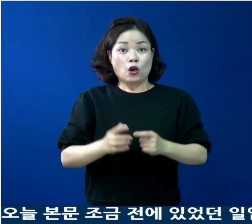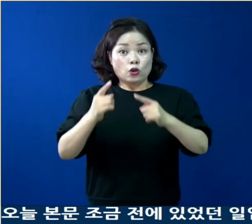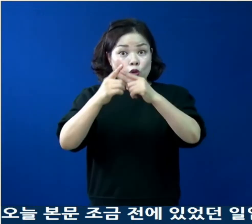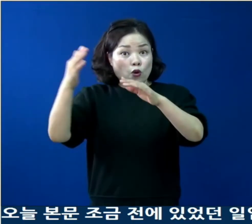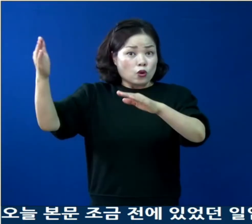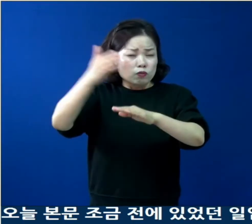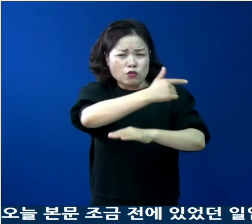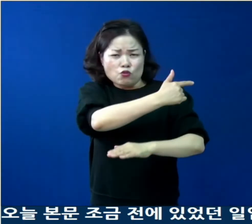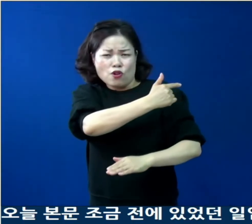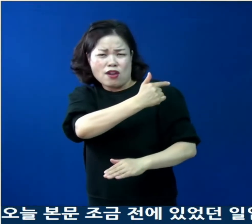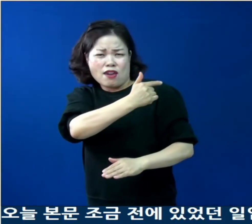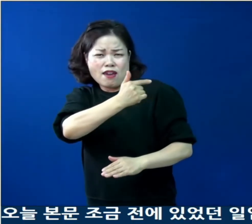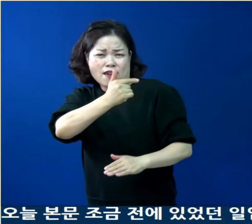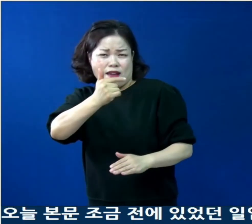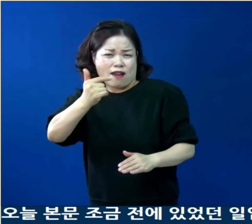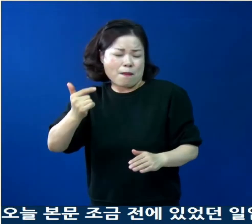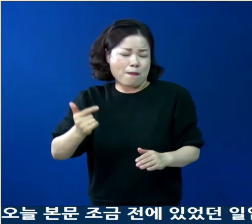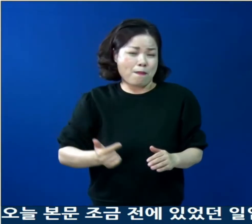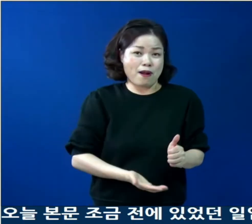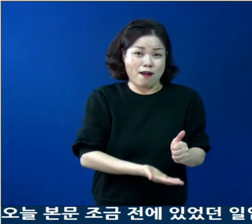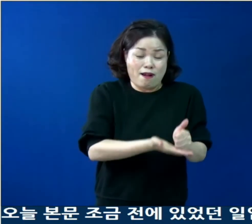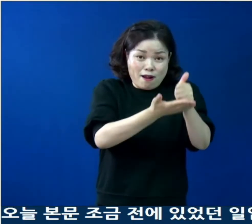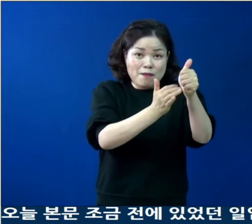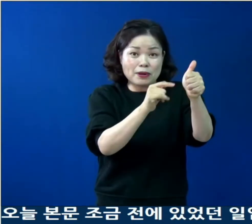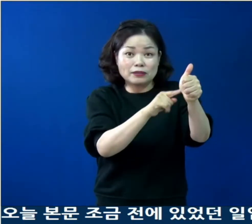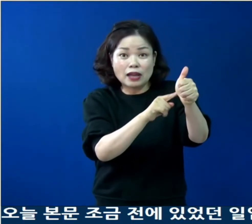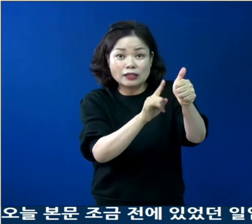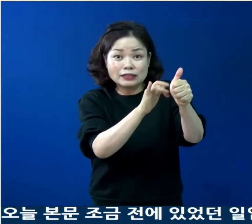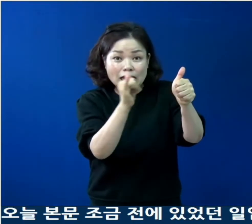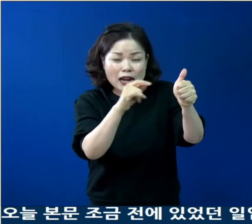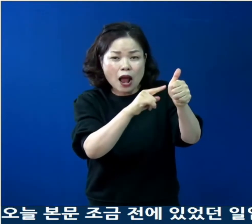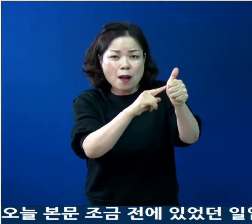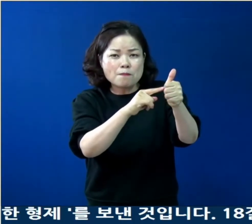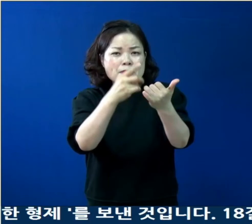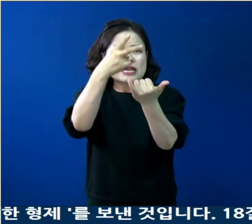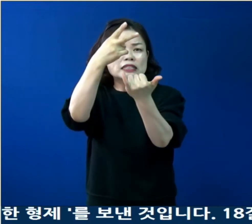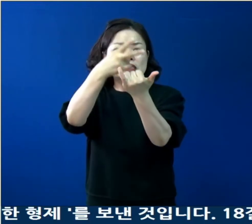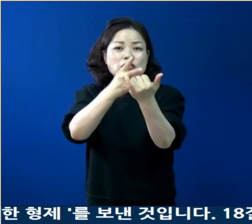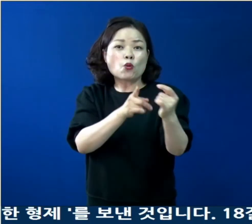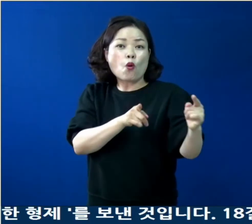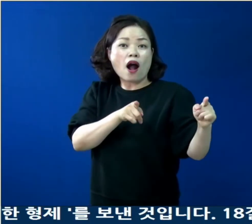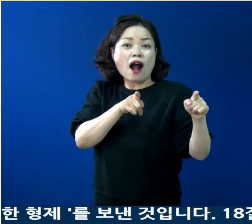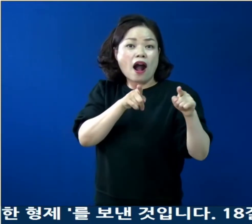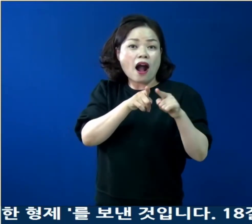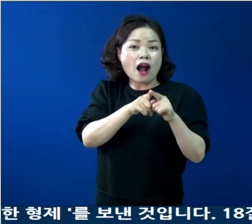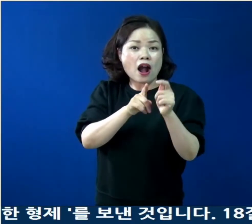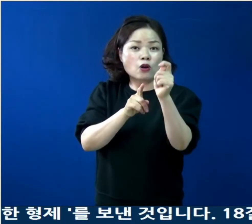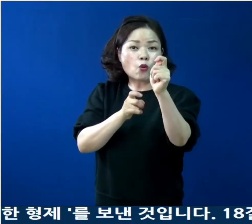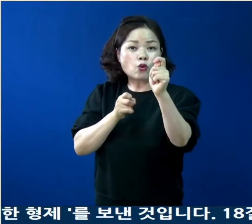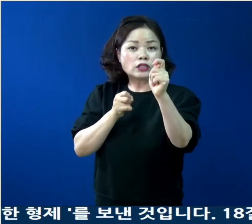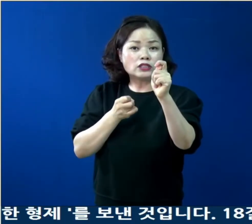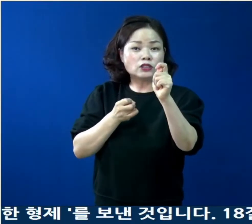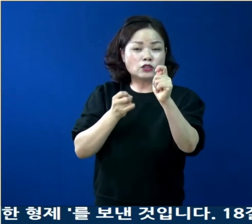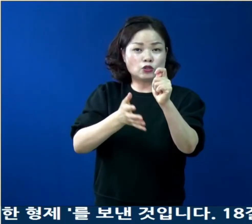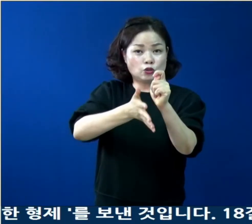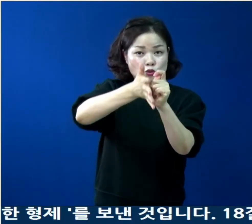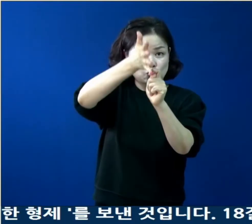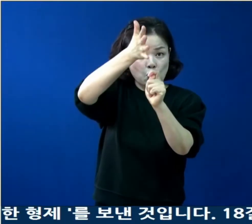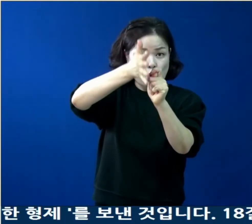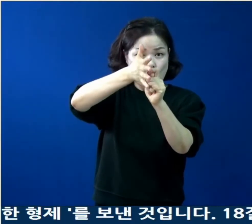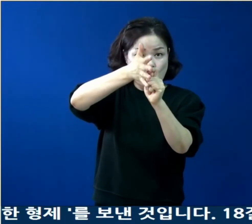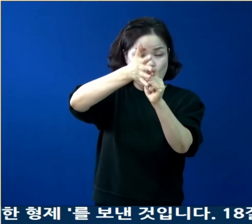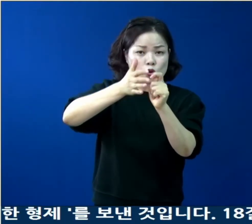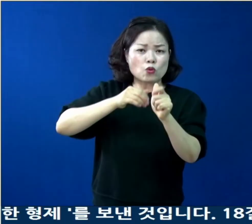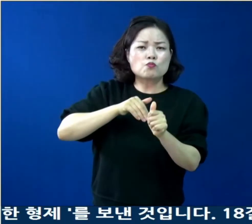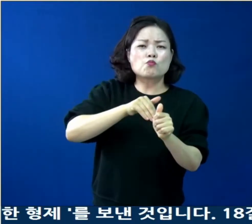교회로부터 굉장히 신망을 받는 인물 하나를 디도와 함께 고린도로 보내고 있는 그 장면이에요.